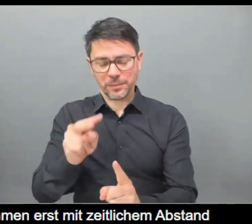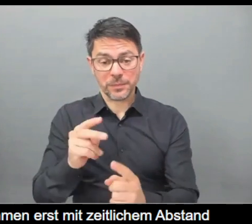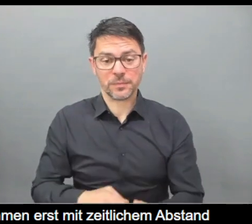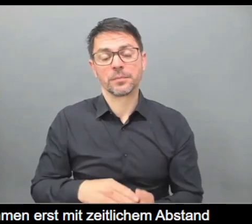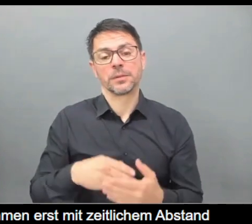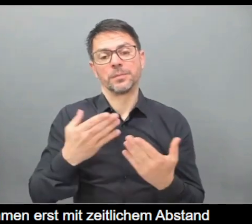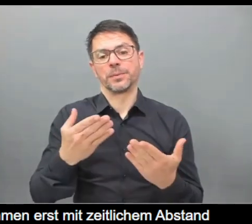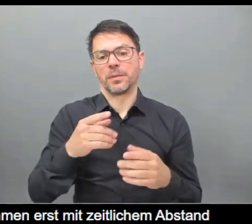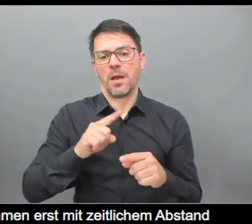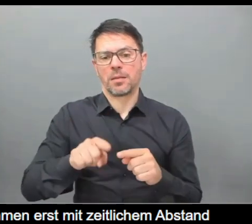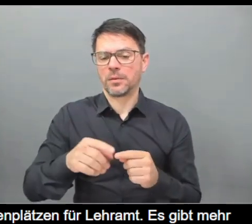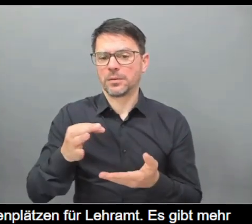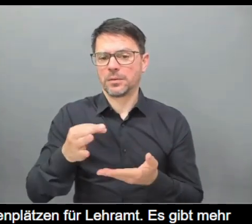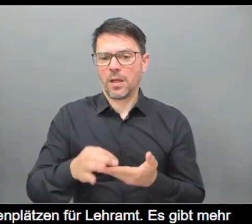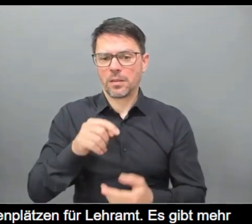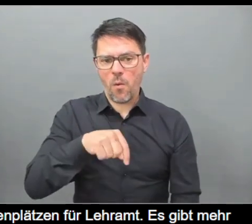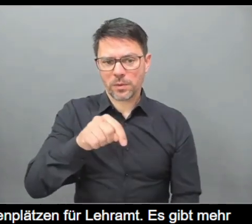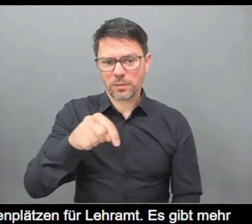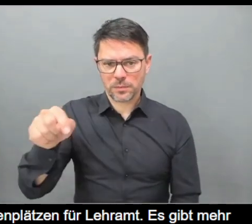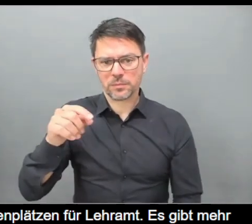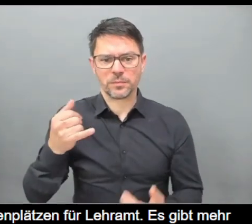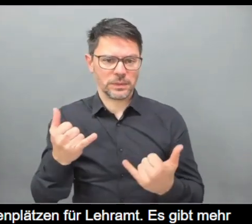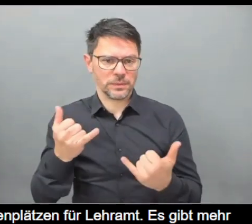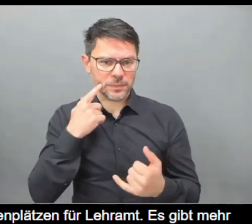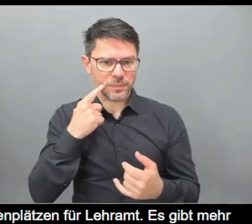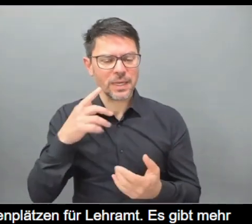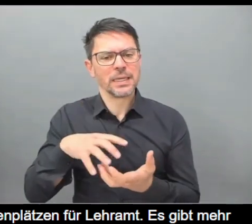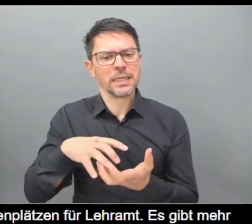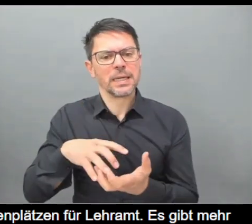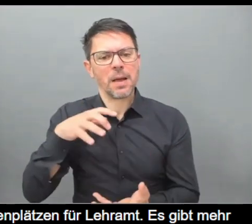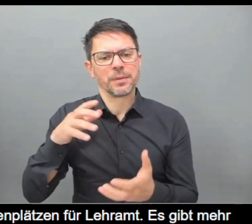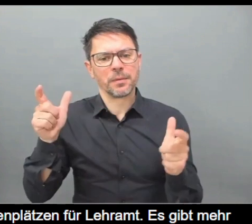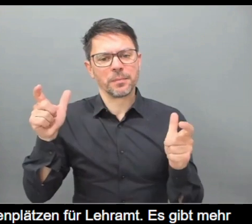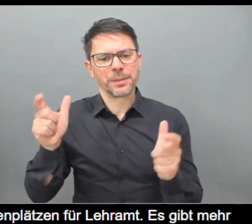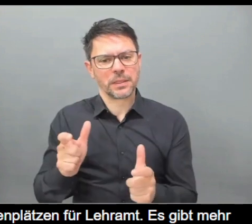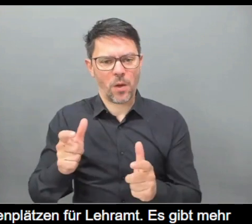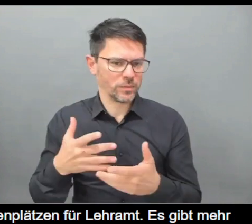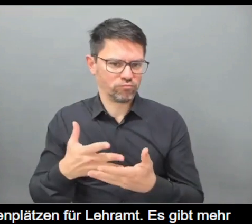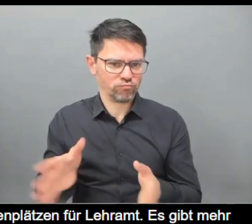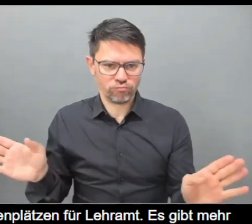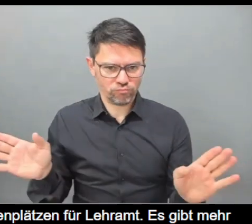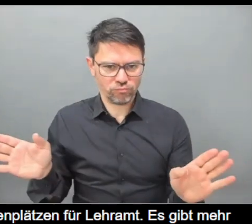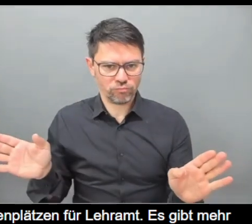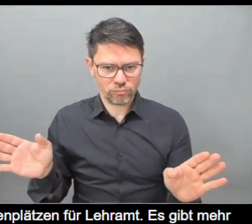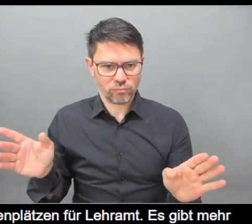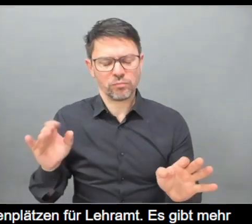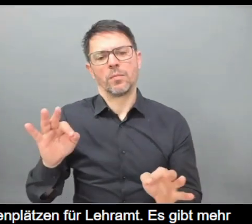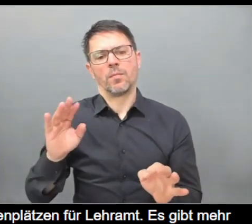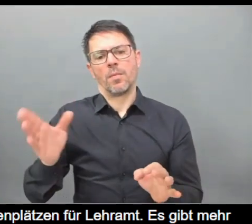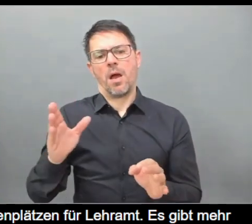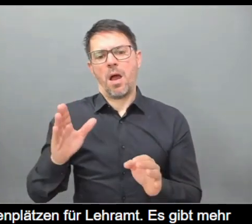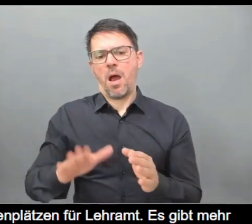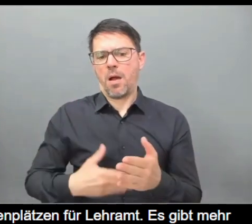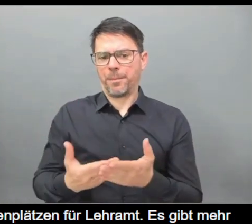geplant? Wir haben das heute erörtert an zusätzlichen Maßnahmen. Es geht also darum, Anreize auch für